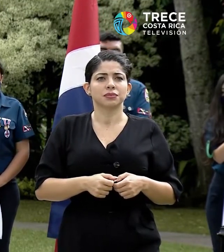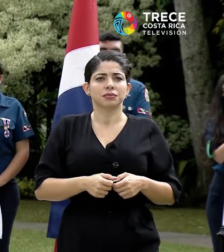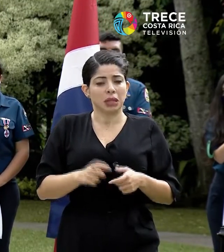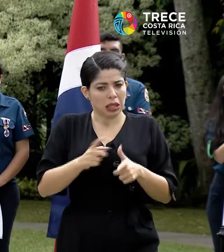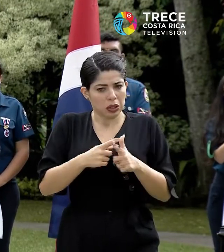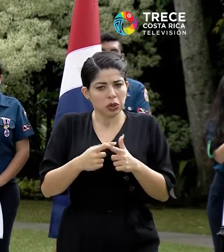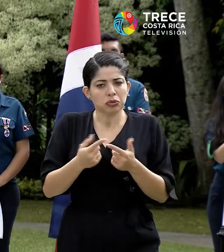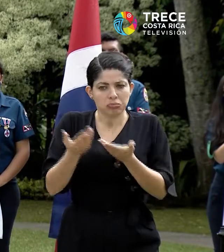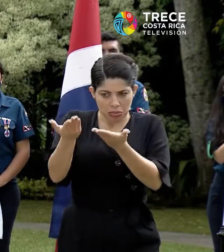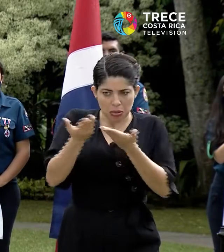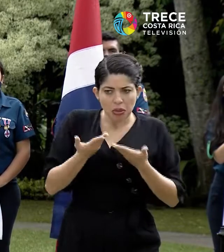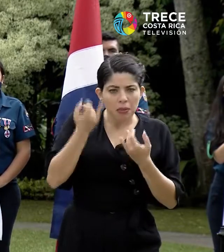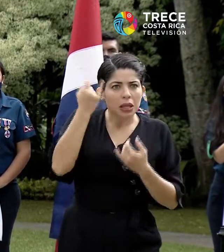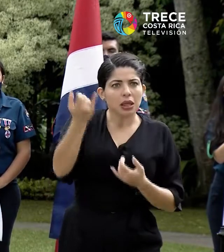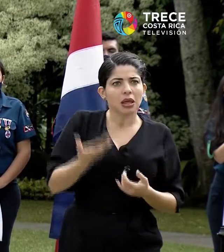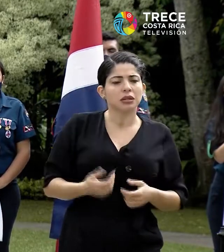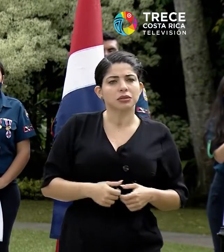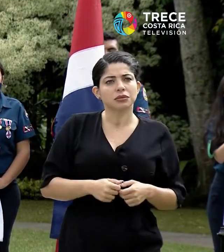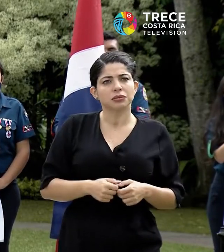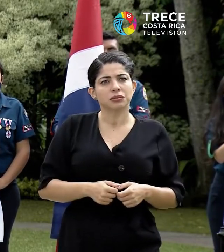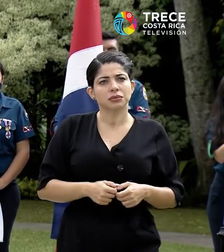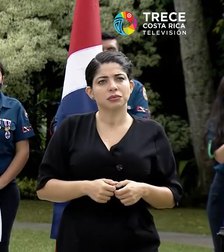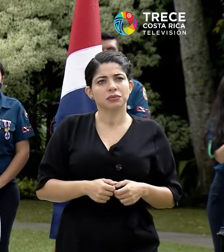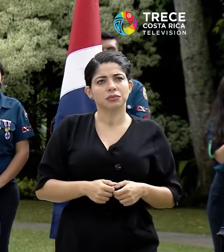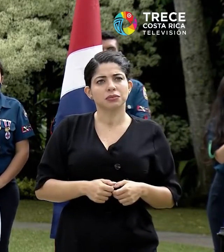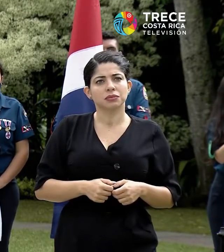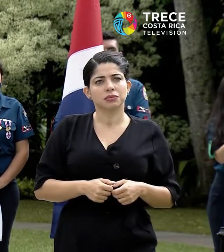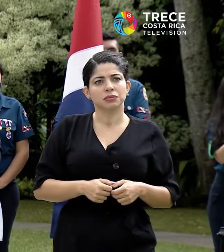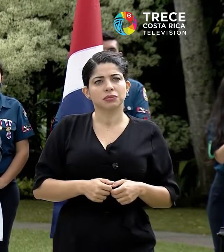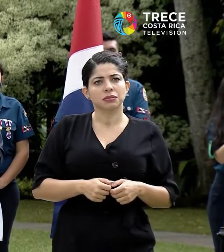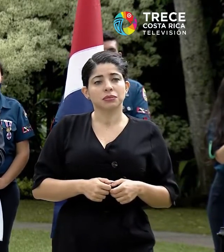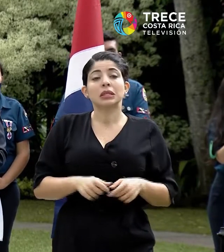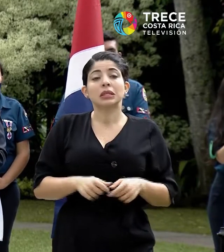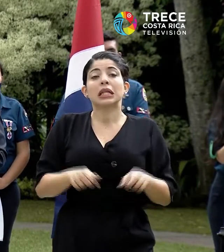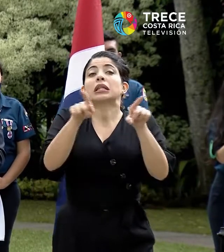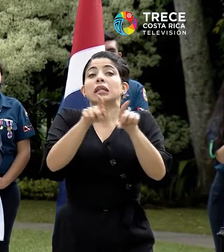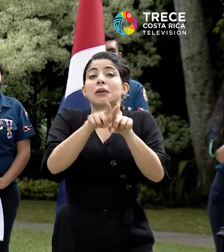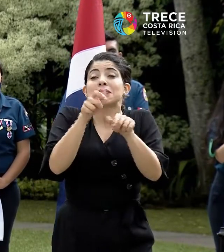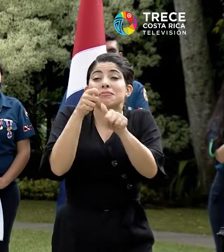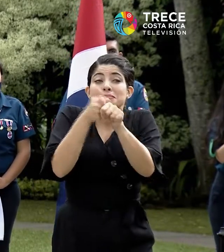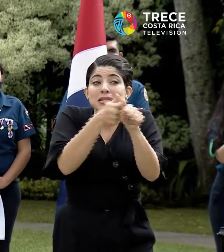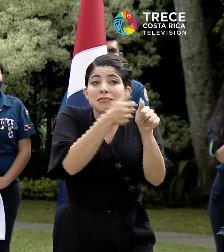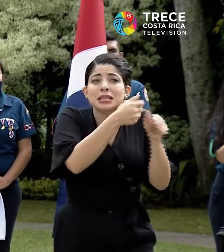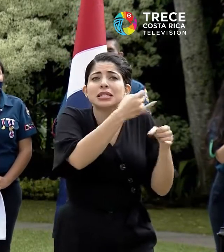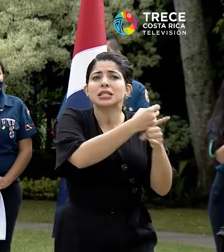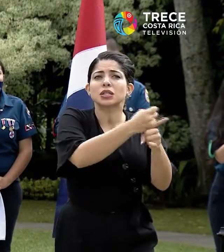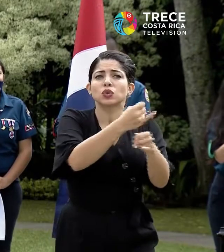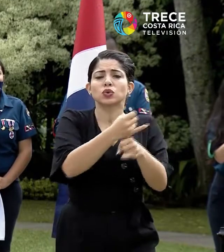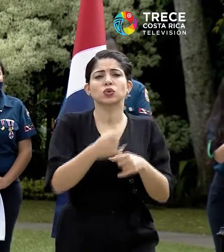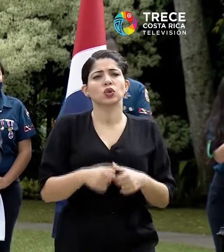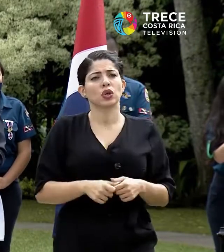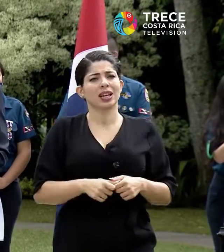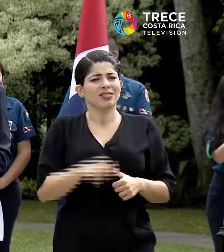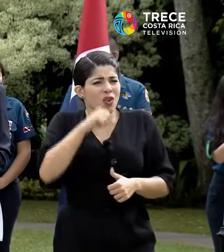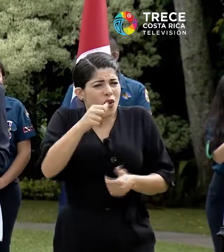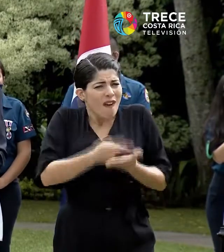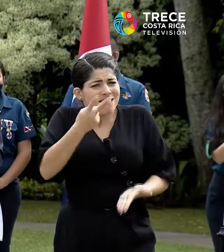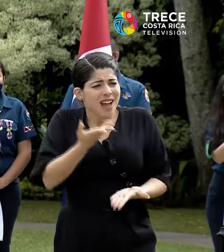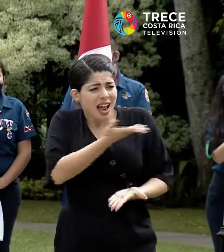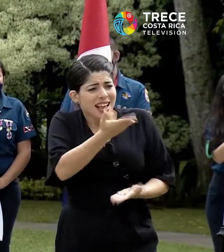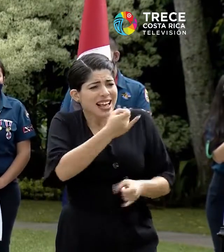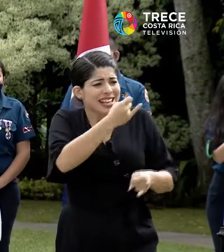que las pongan. Incluso de las propias instituciones. No se vale que